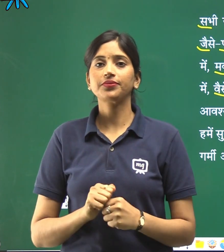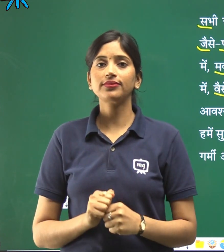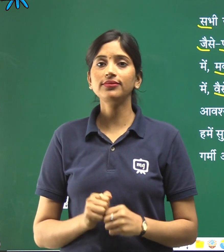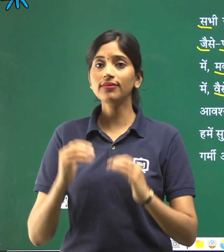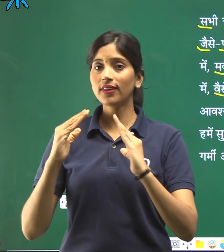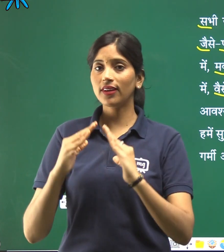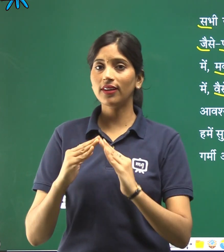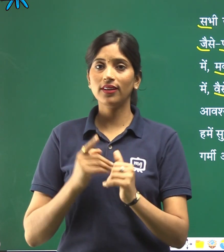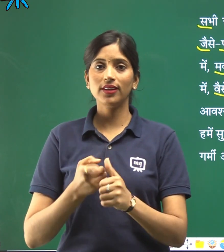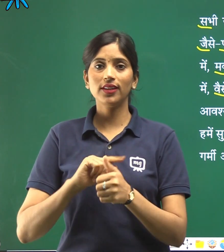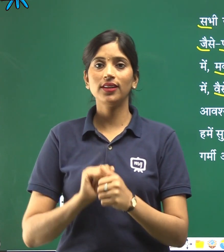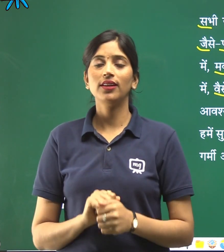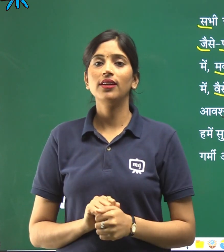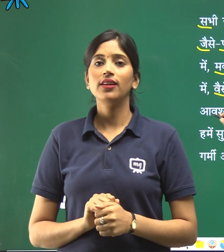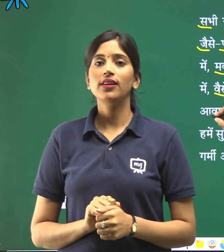घर की